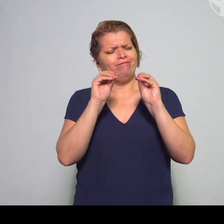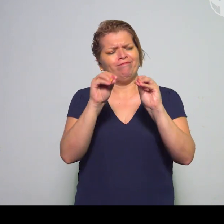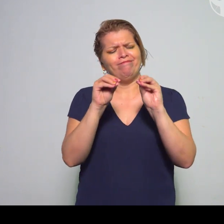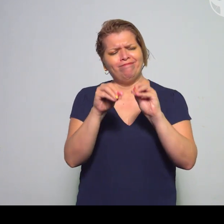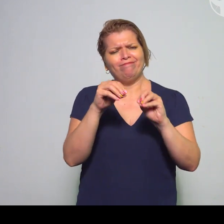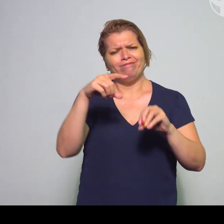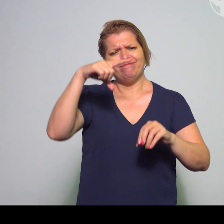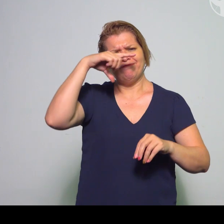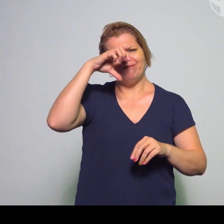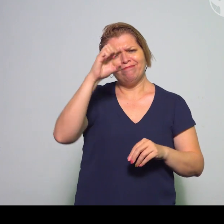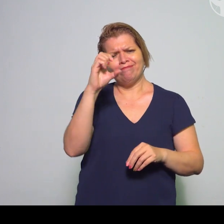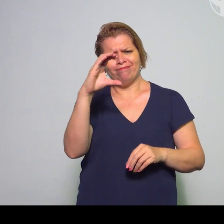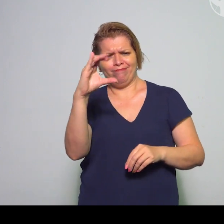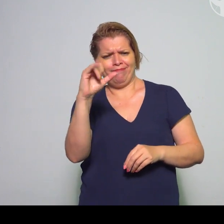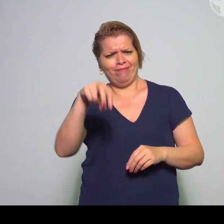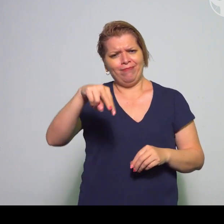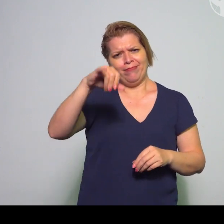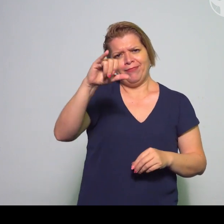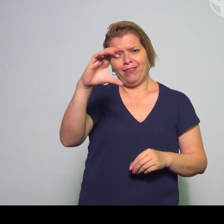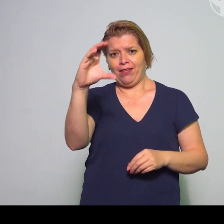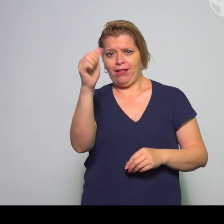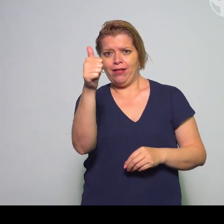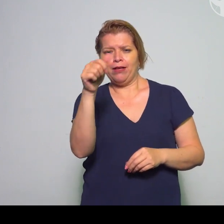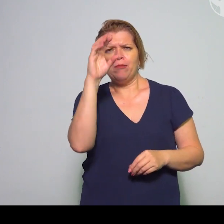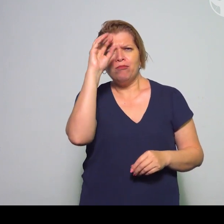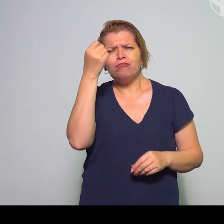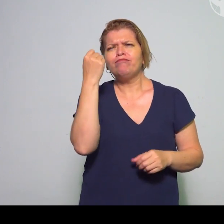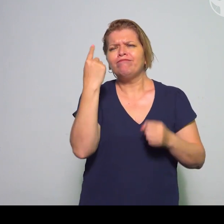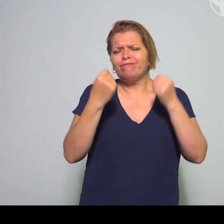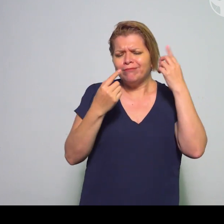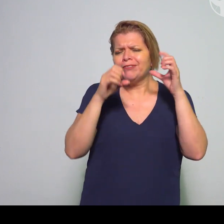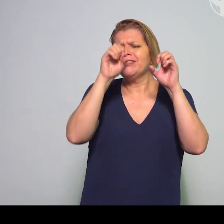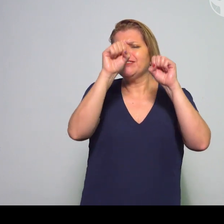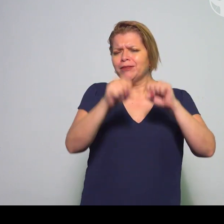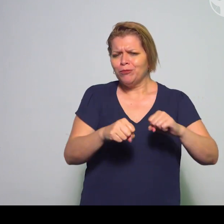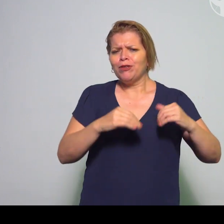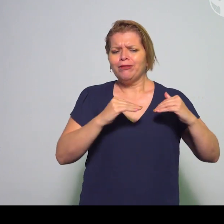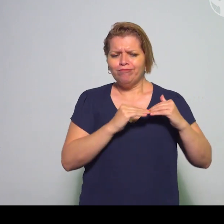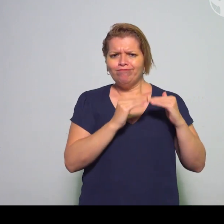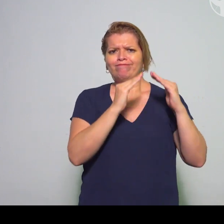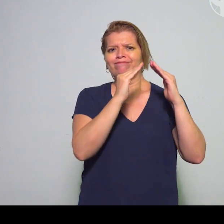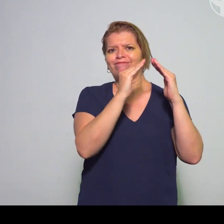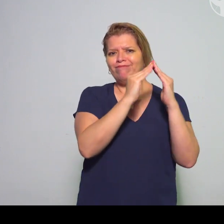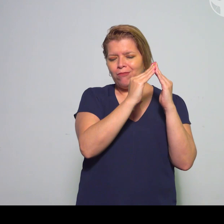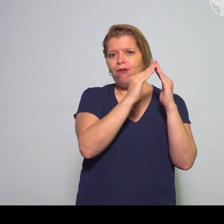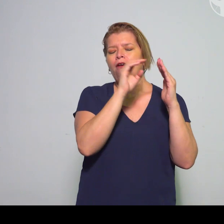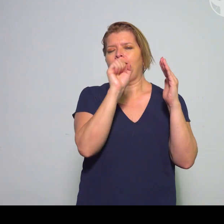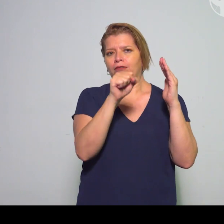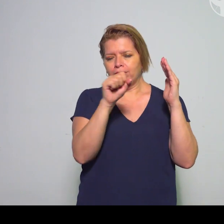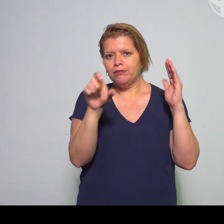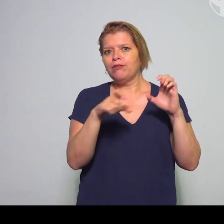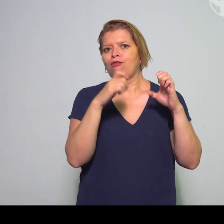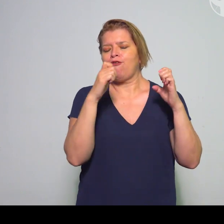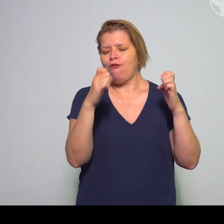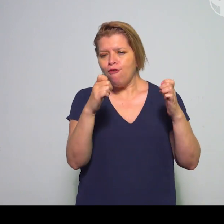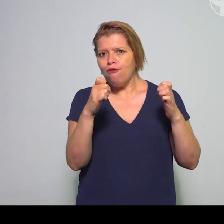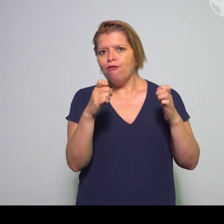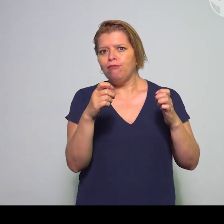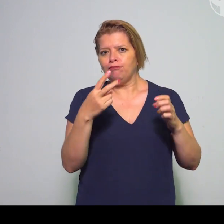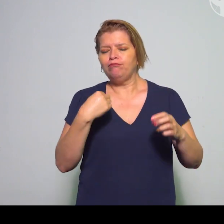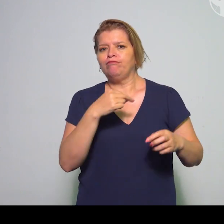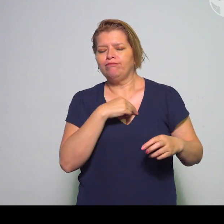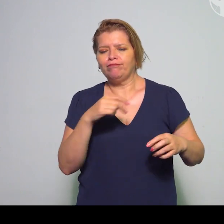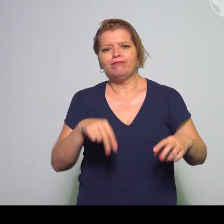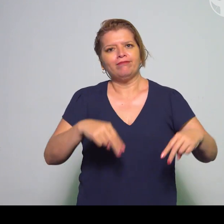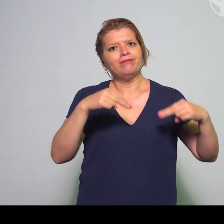estábamos preparando el mensaje, porque comprendimos que esto sí se puede restaurar así como esa